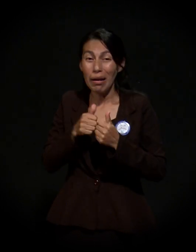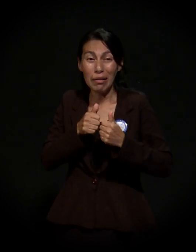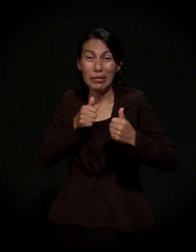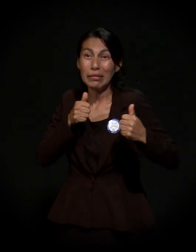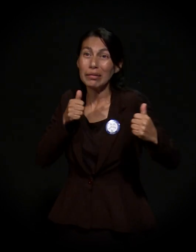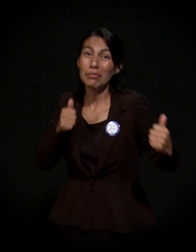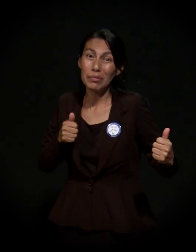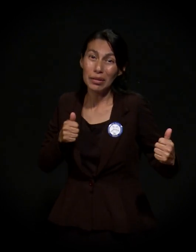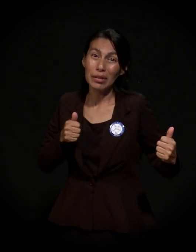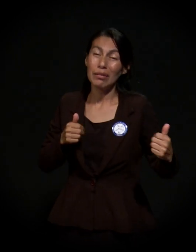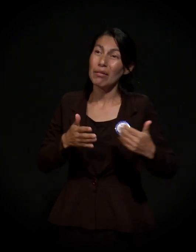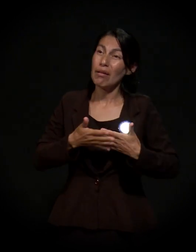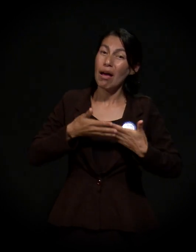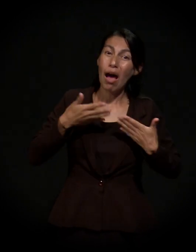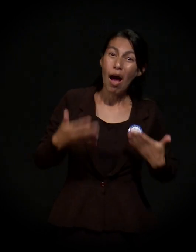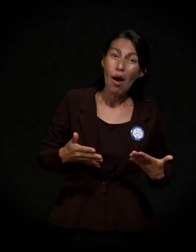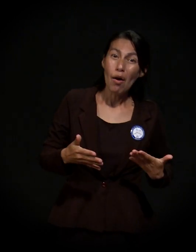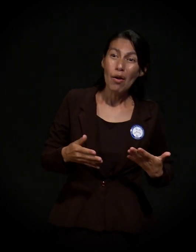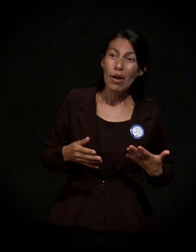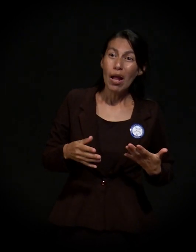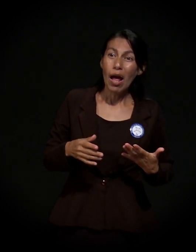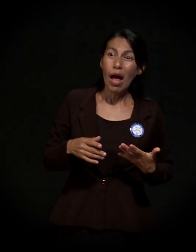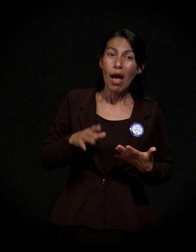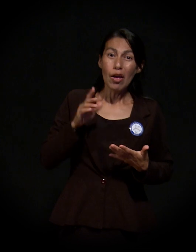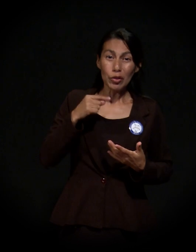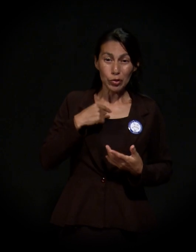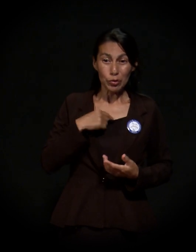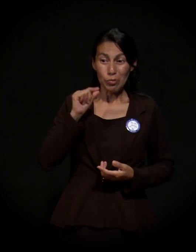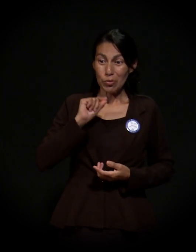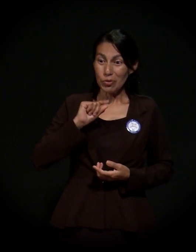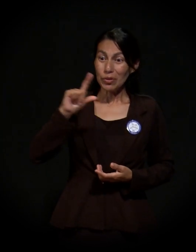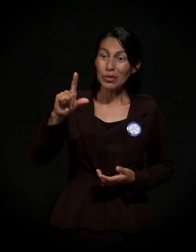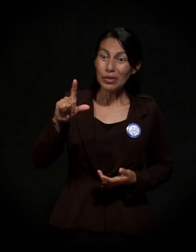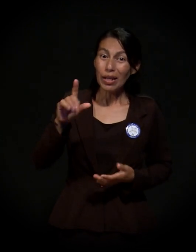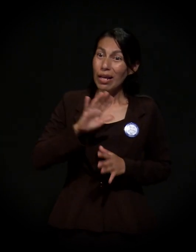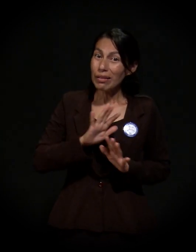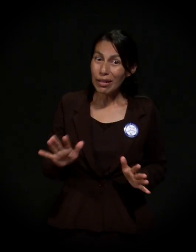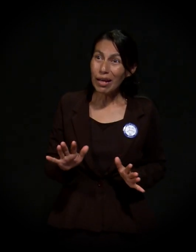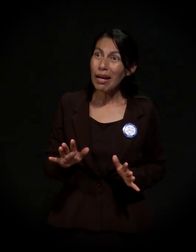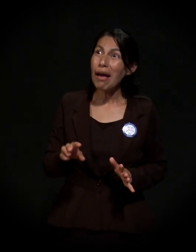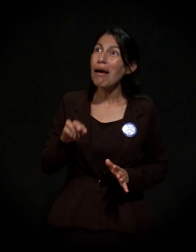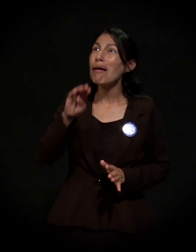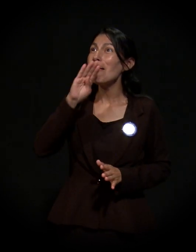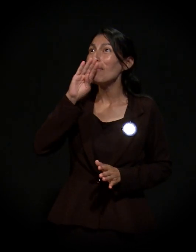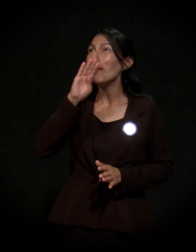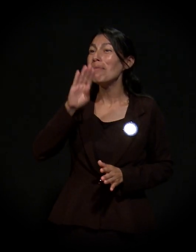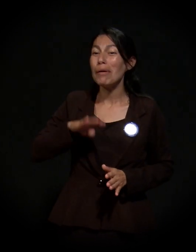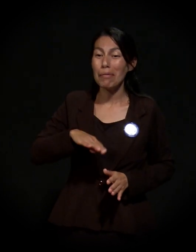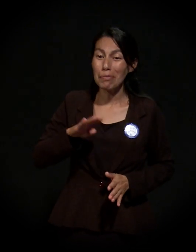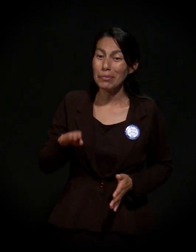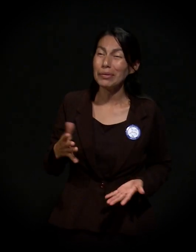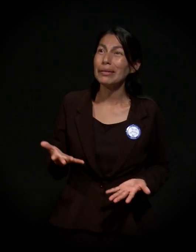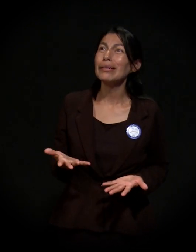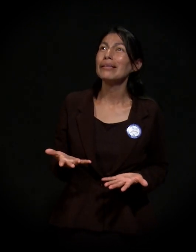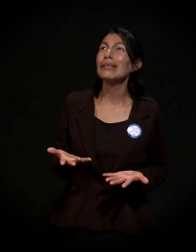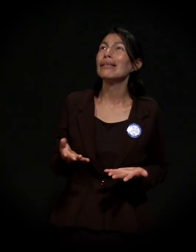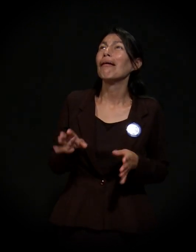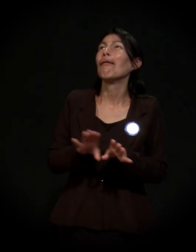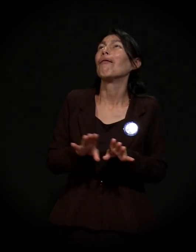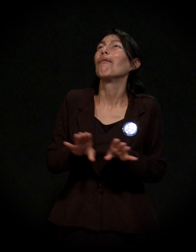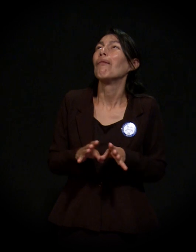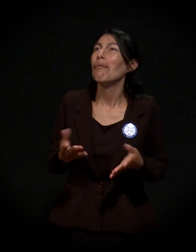mi título, mi madre ya se va. No puedo ni siquiera compartirle la